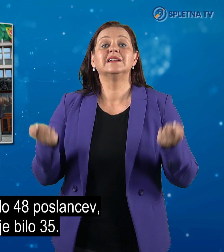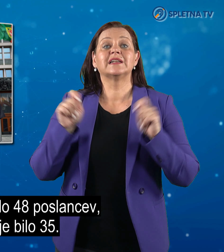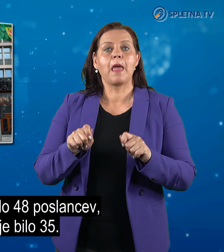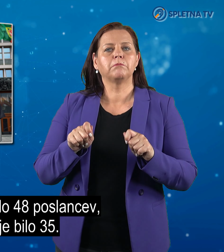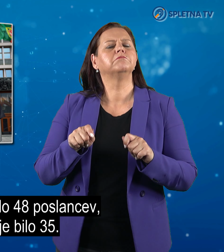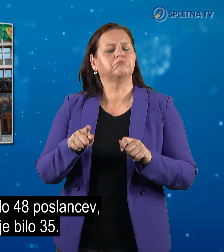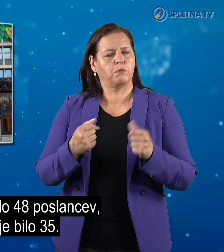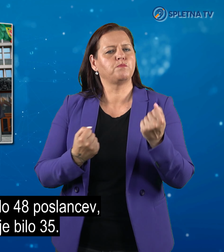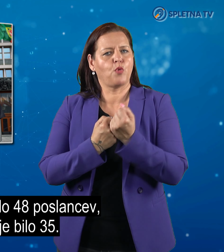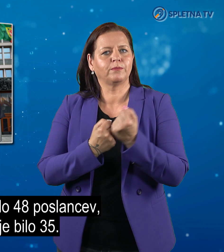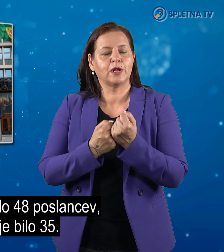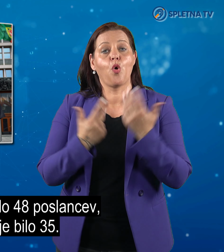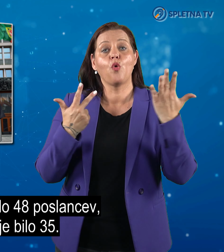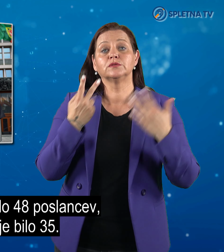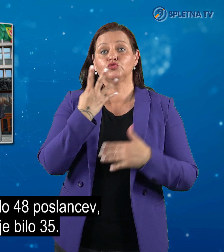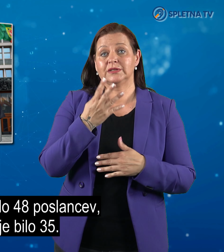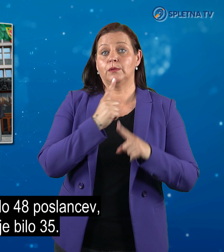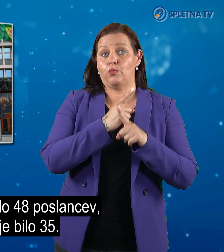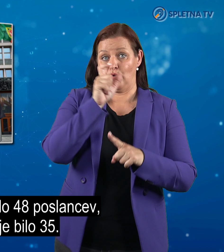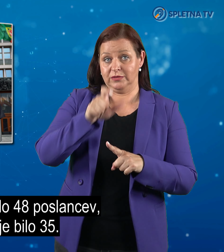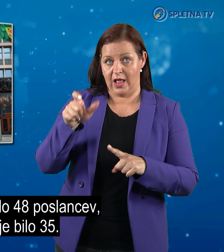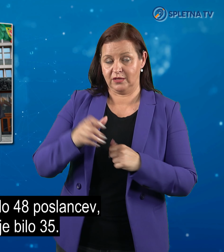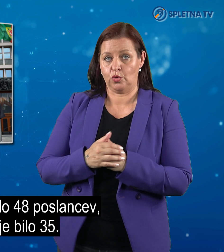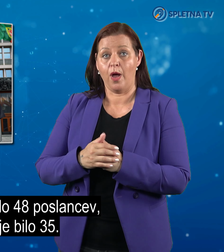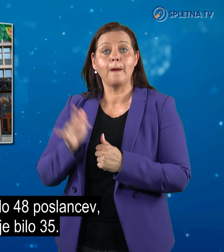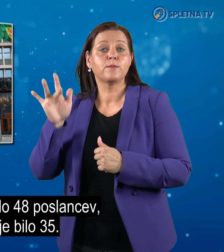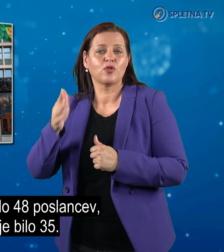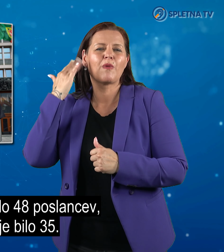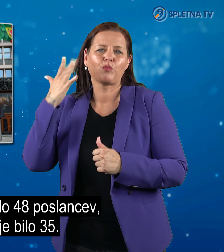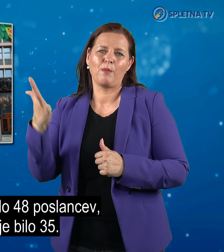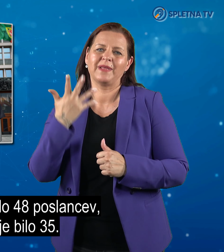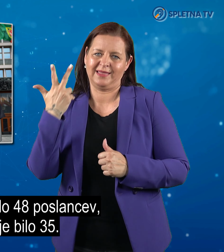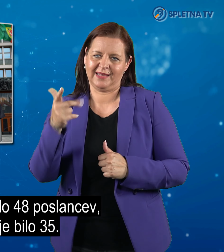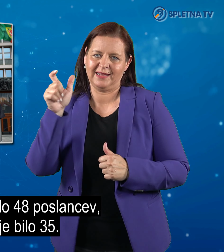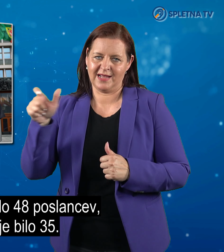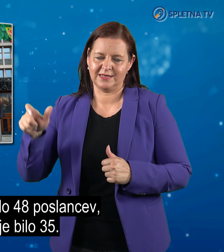Sklep je podprlo 48 poslancev, proti jih je bilo 35.